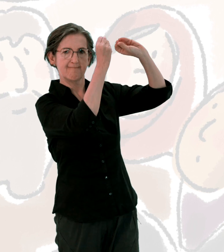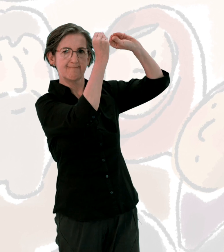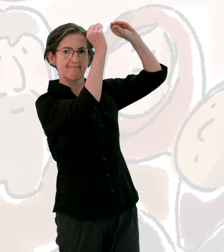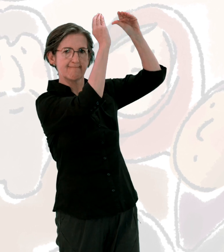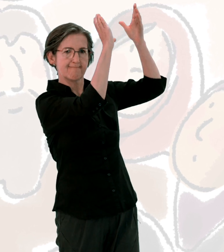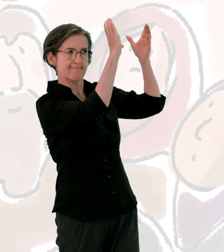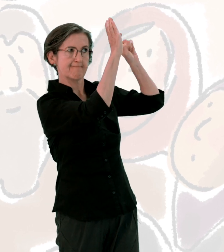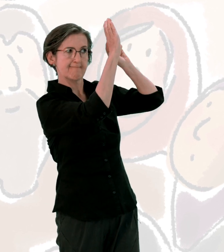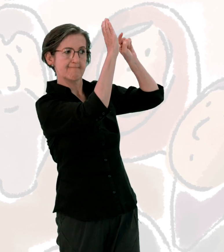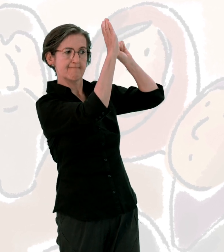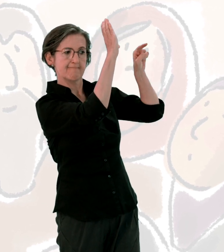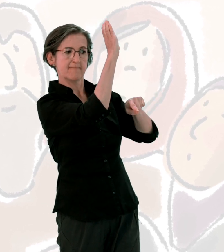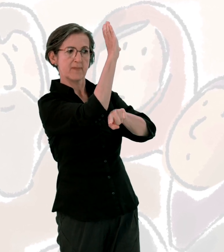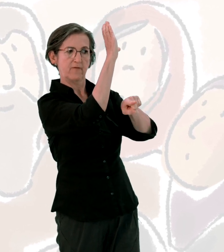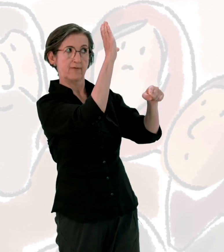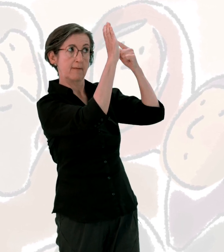« Pourquoi avez-vous ces pensées-là ?